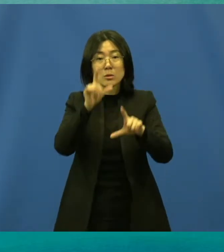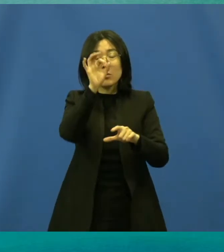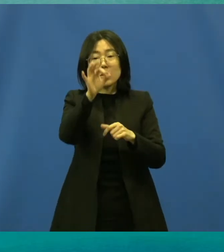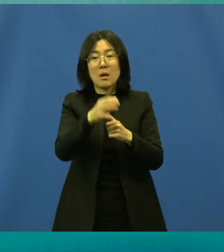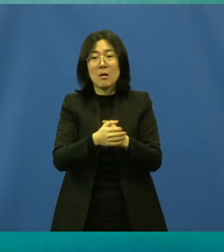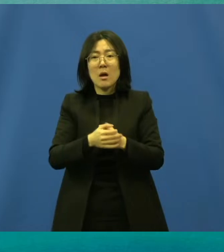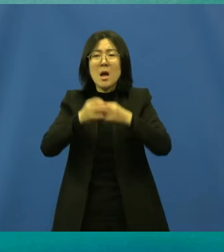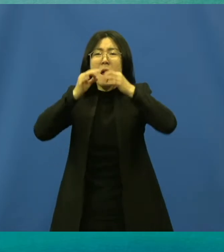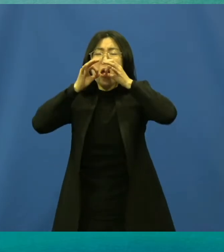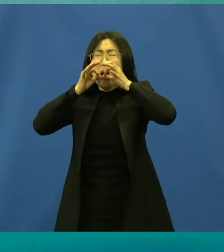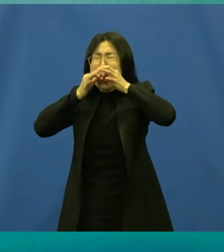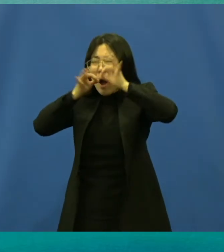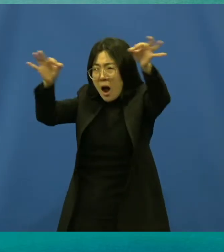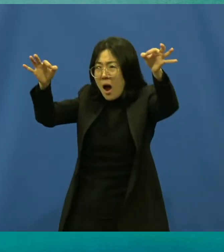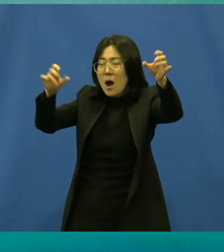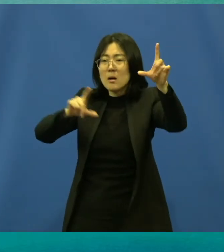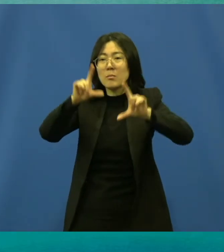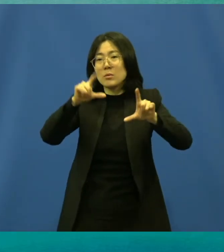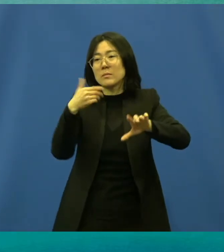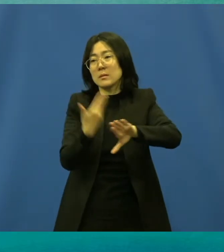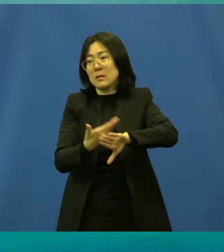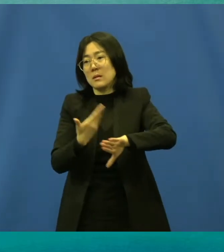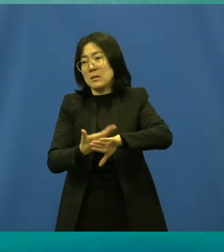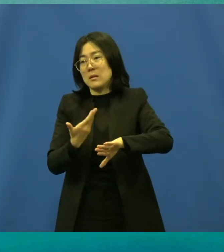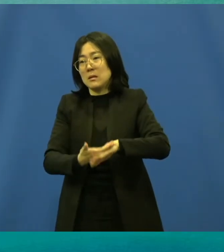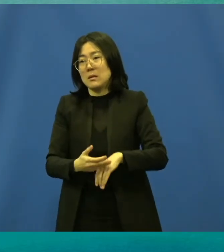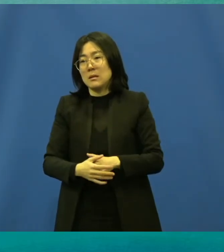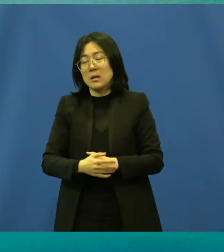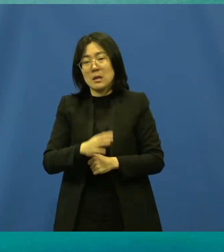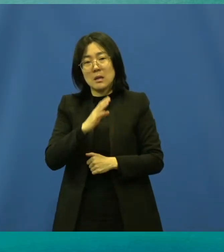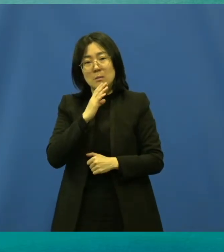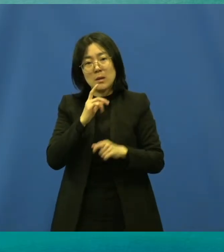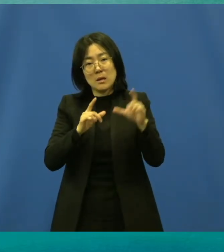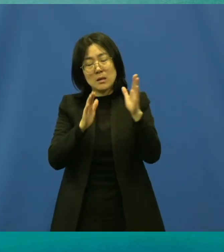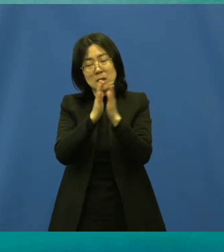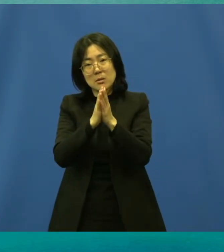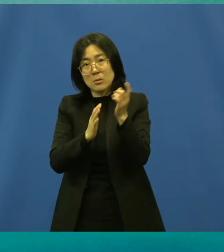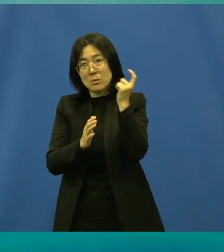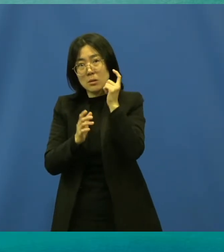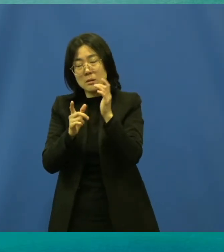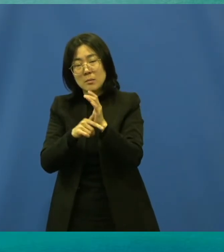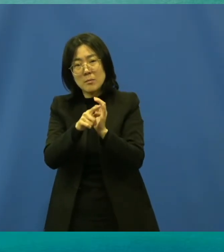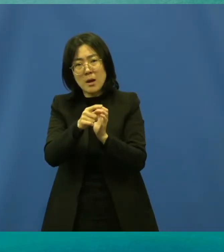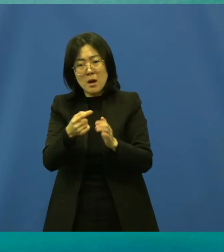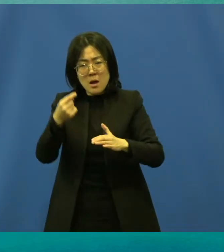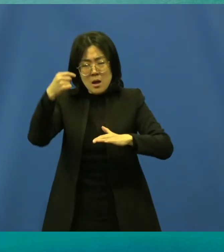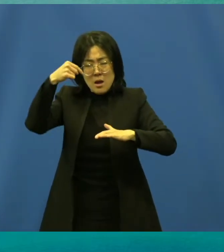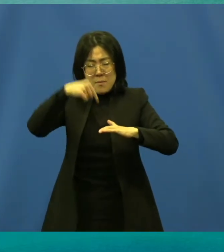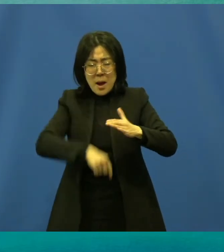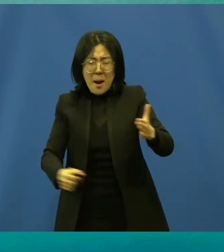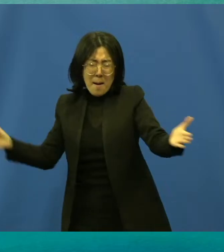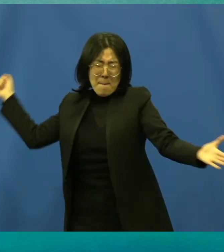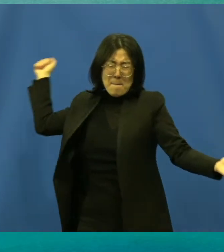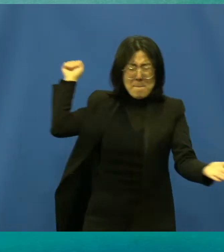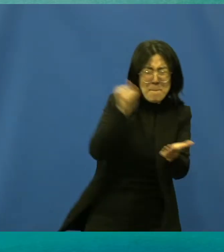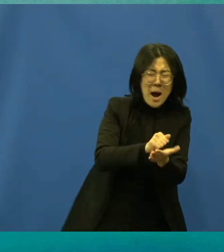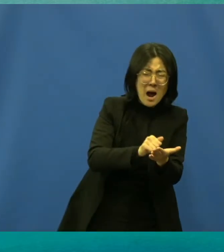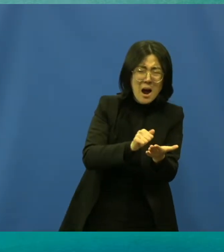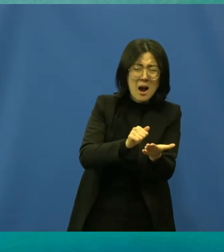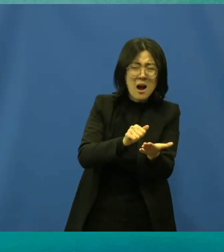기도 소리가 다릅니다. 그 기도 안에 뭐가 있습니다. 밑바닥에서, 그 소울의